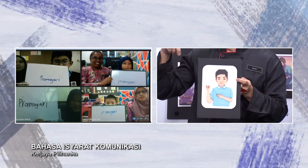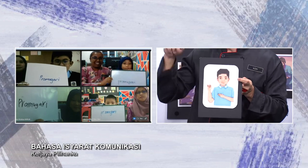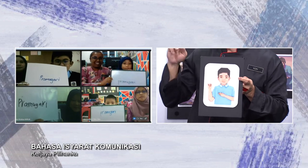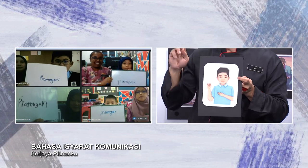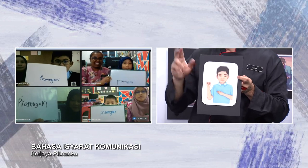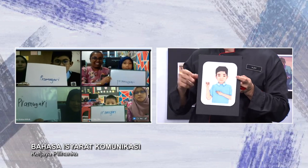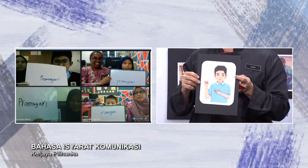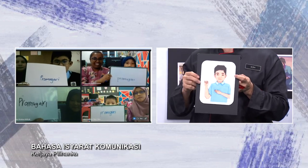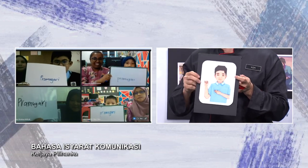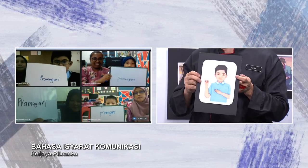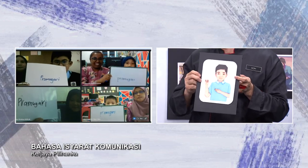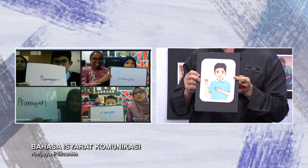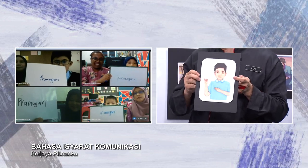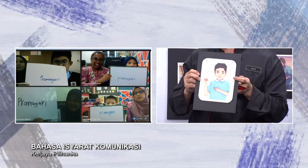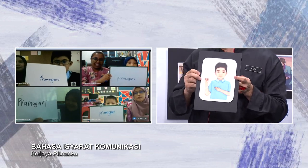Betul!